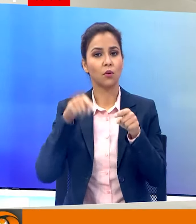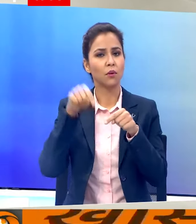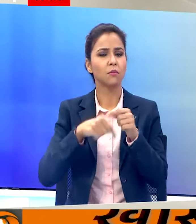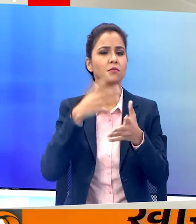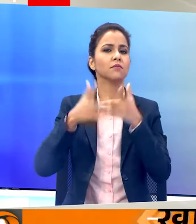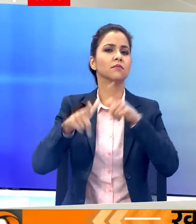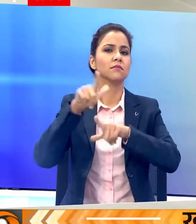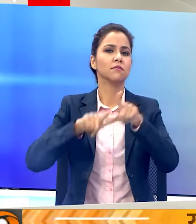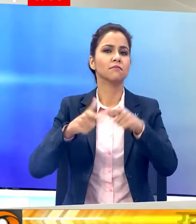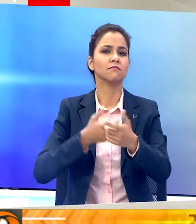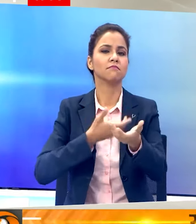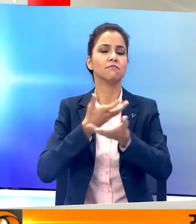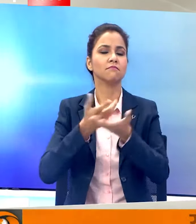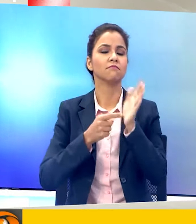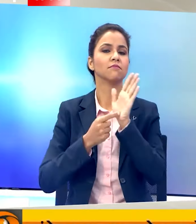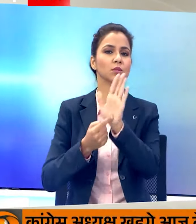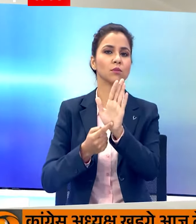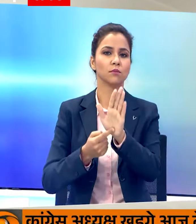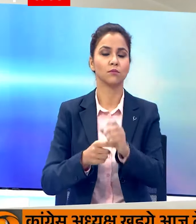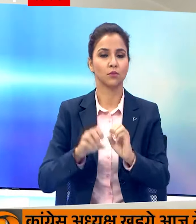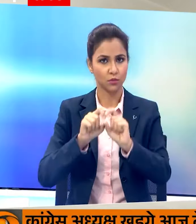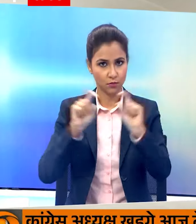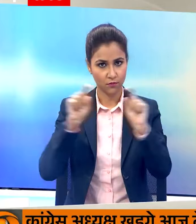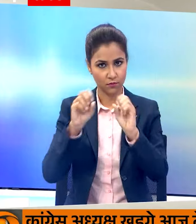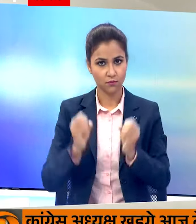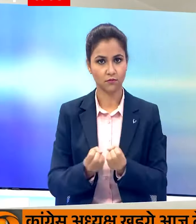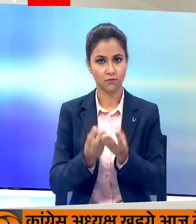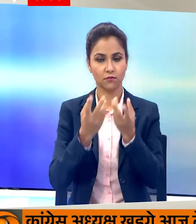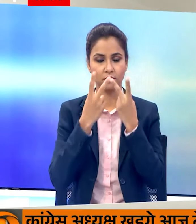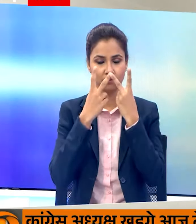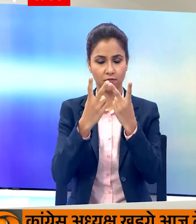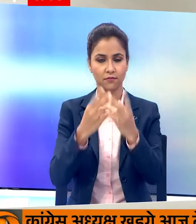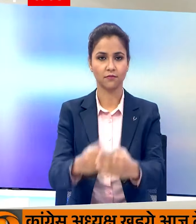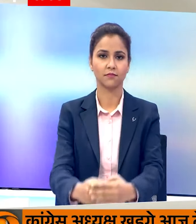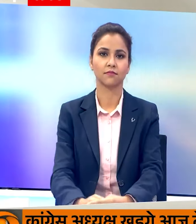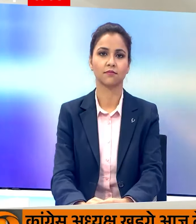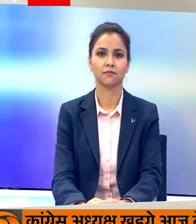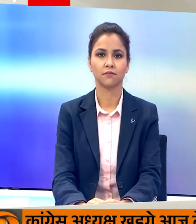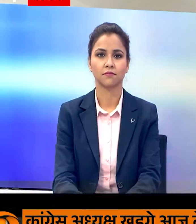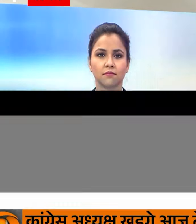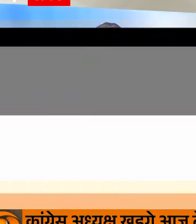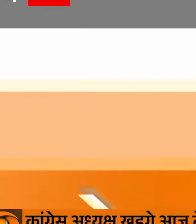सांकेतिक भाषा में खबरें प्रस्तुत करेंगे शुरुआत सुबह की सुर्खियों के